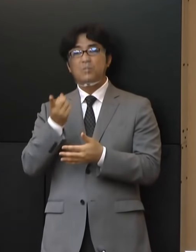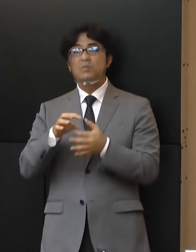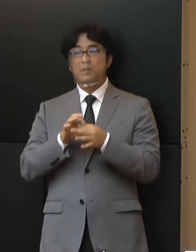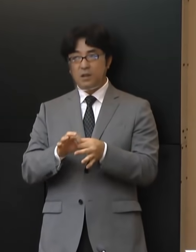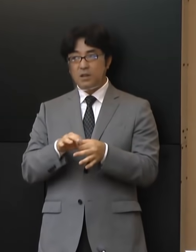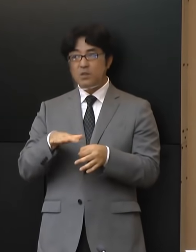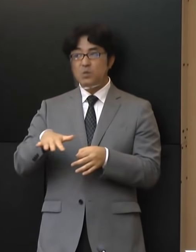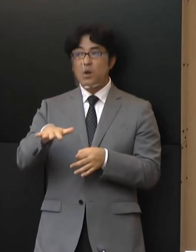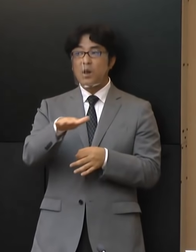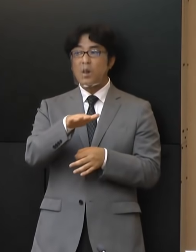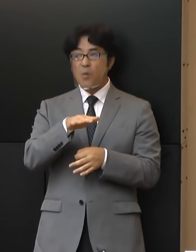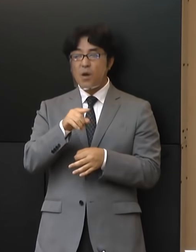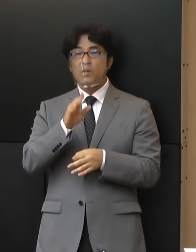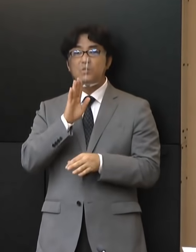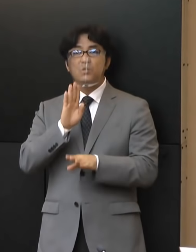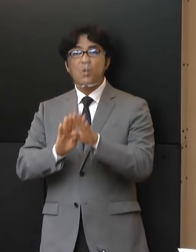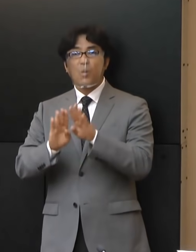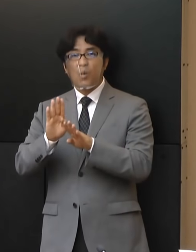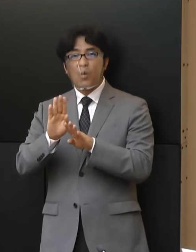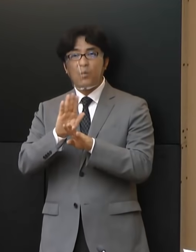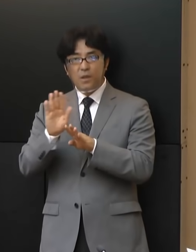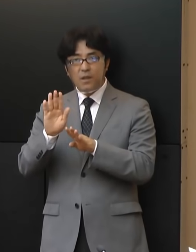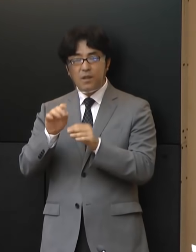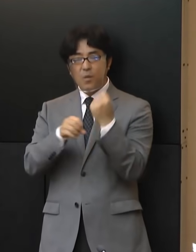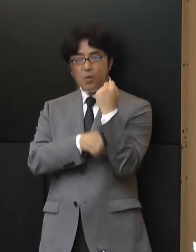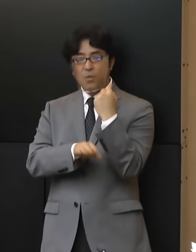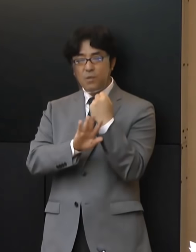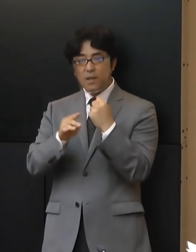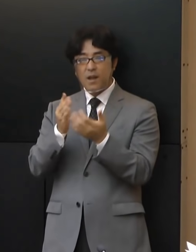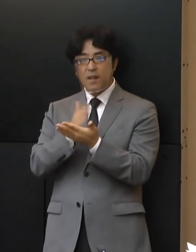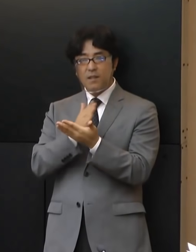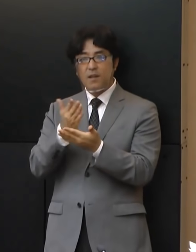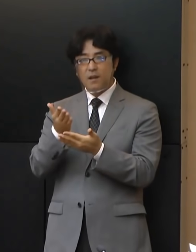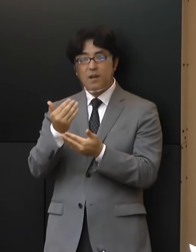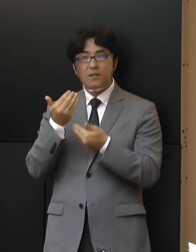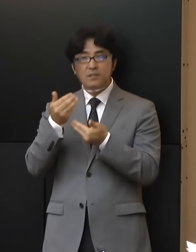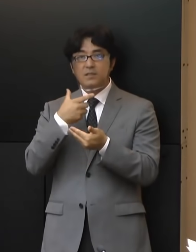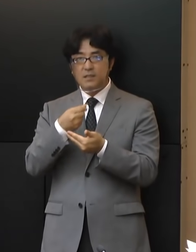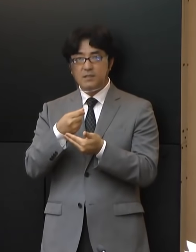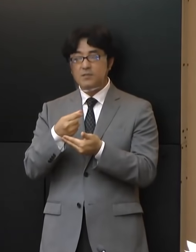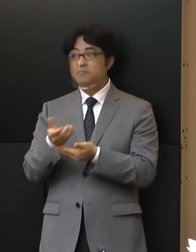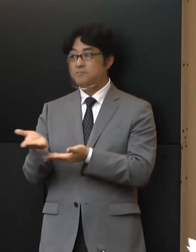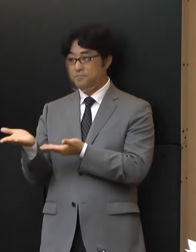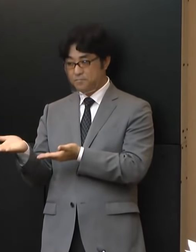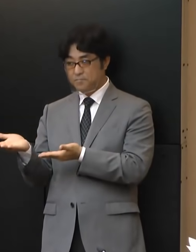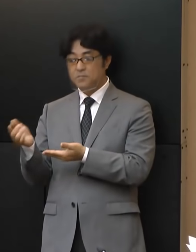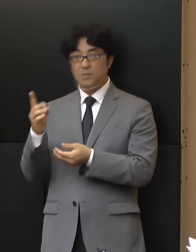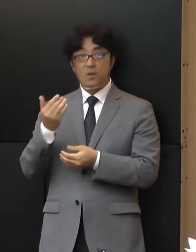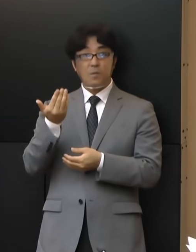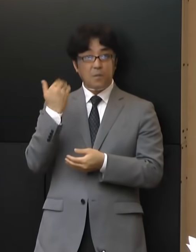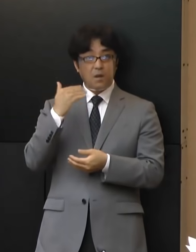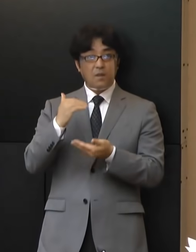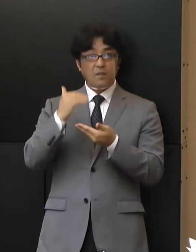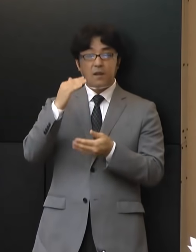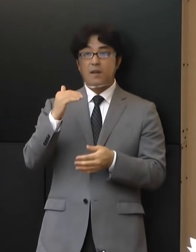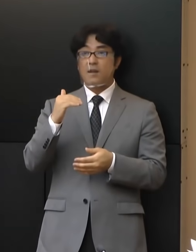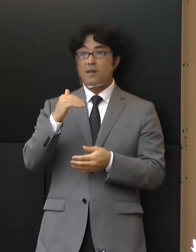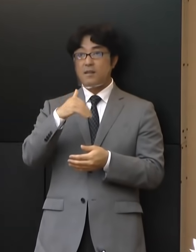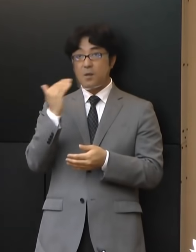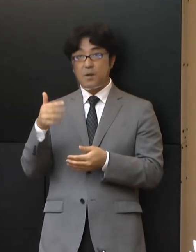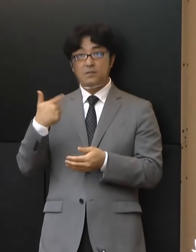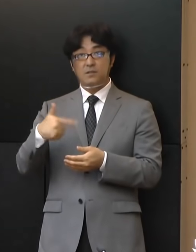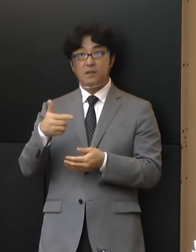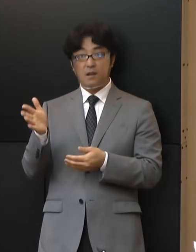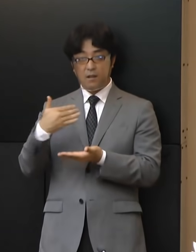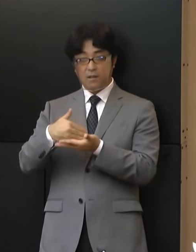か、ご覧ください。 はい、先ほどの高山先生からのロードマップのお話の紹介をしていただき